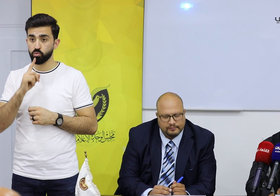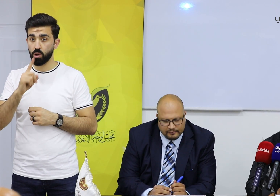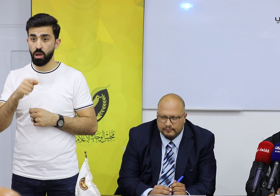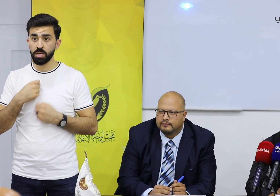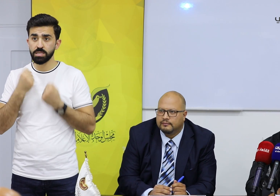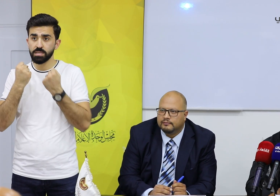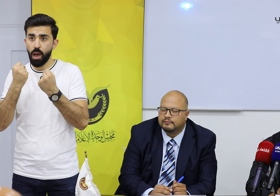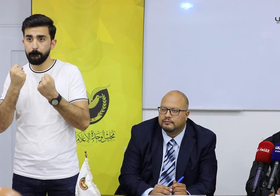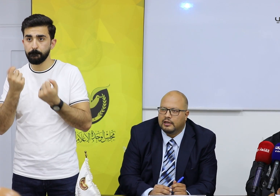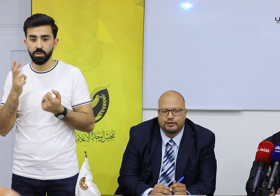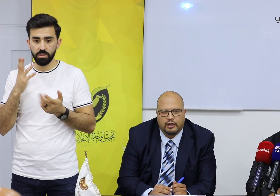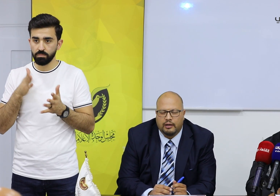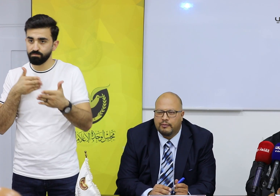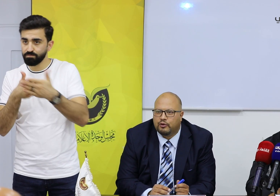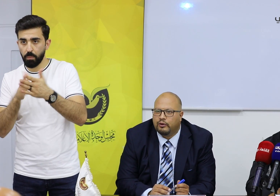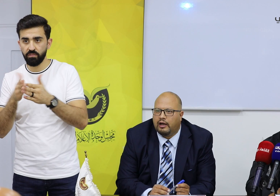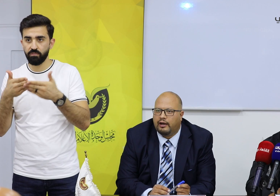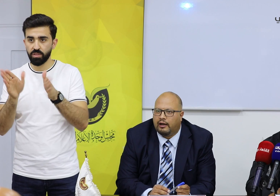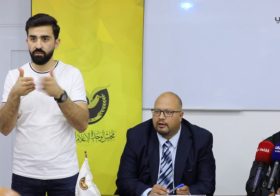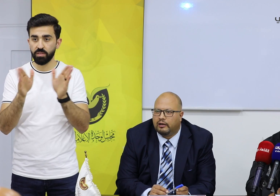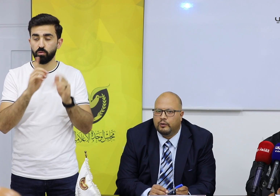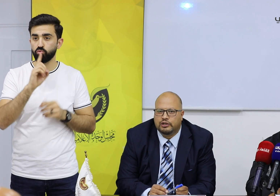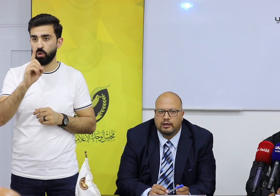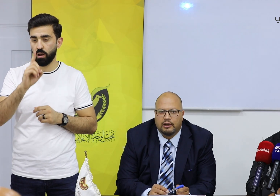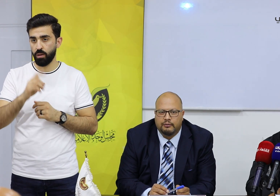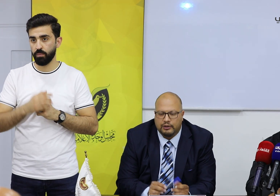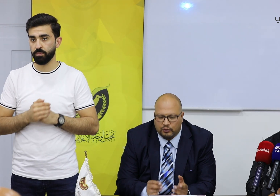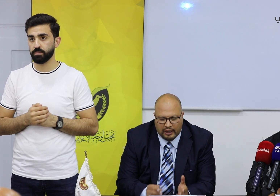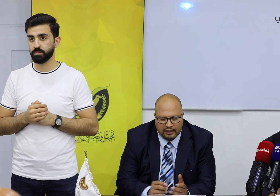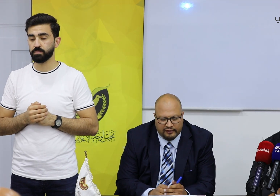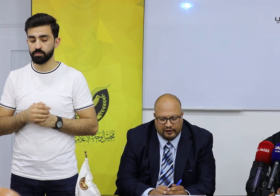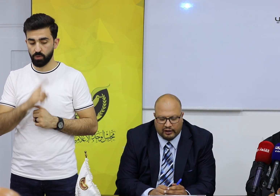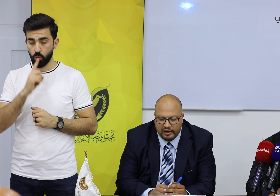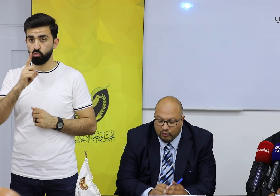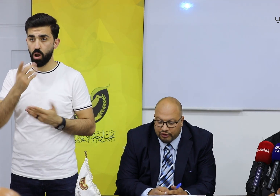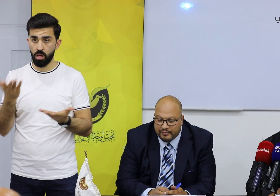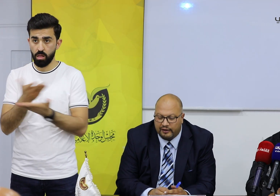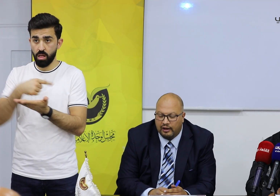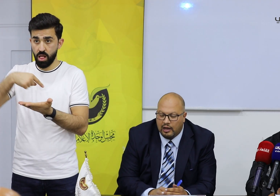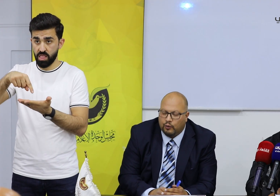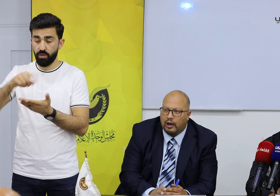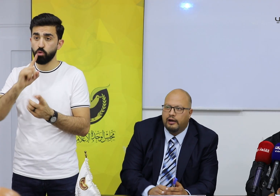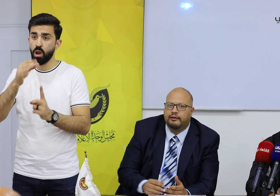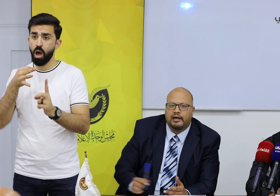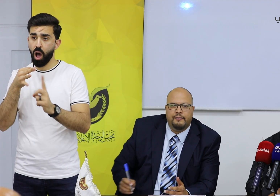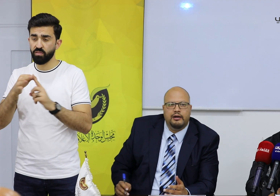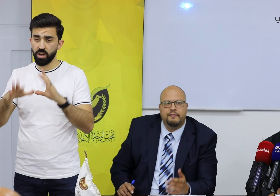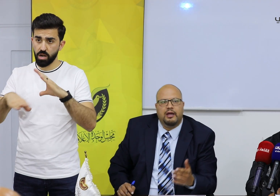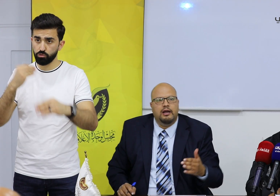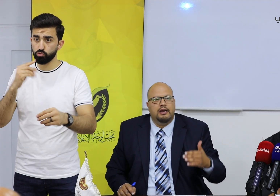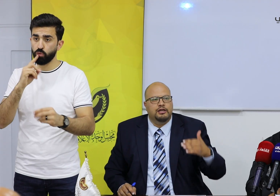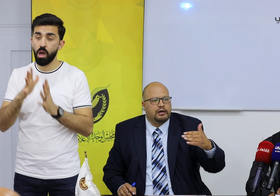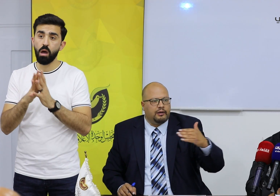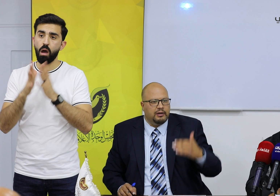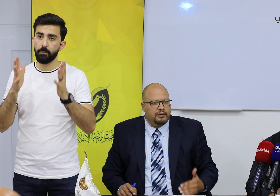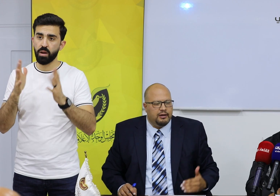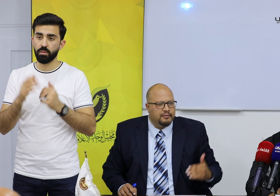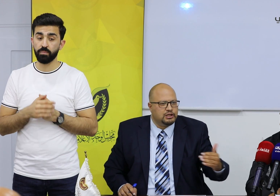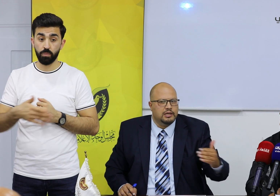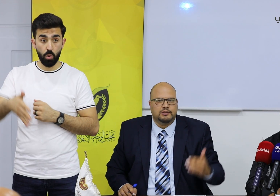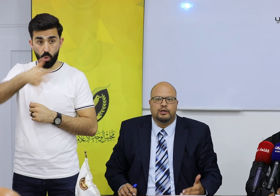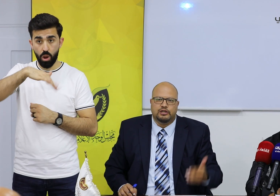بتصير اي اعاقه قدامه. ان شاء الله ما بيكون في اعاقه وان شاء الله بتكون هالاتفاقيه مثمره. وانا دائما يمكن اللي